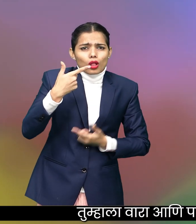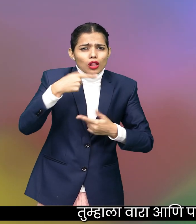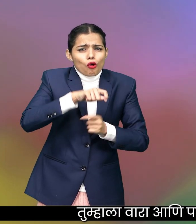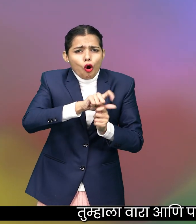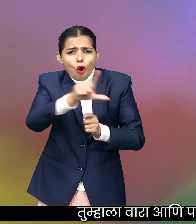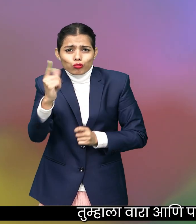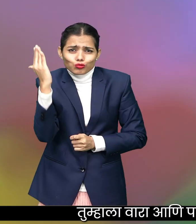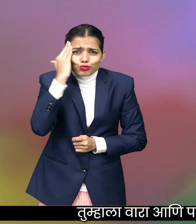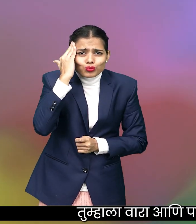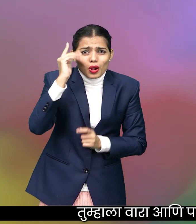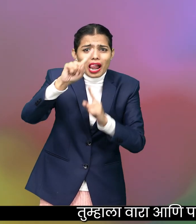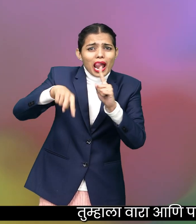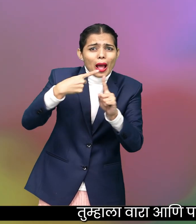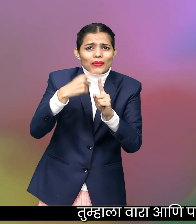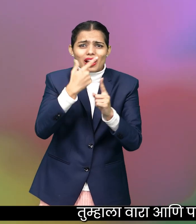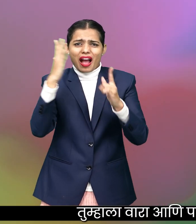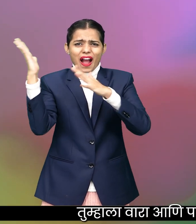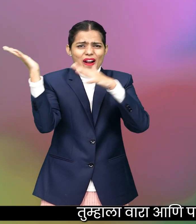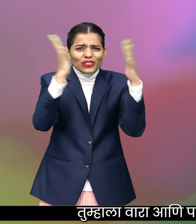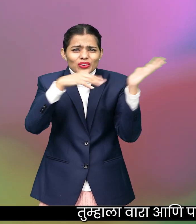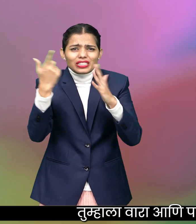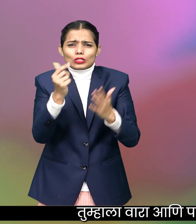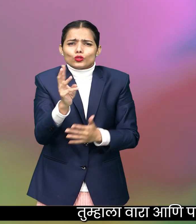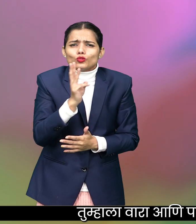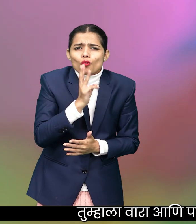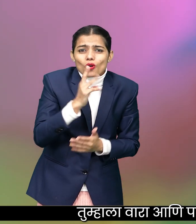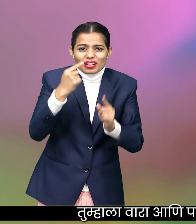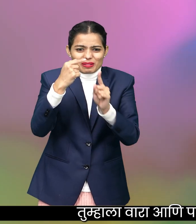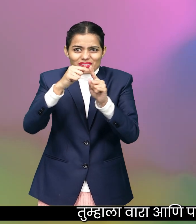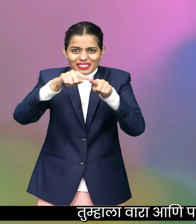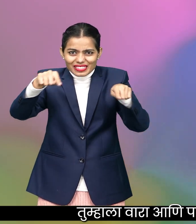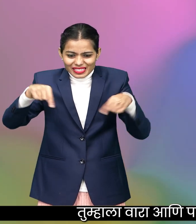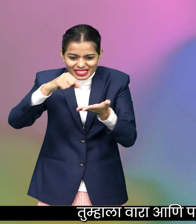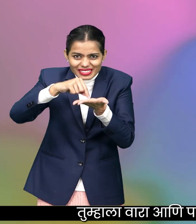तुम्हाला वारा आणि पाण्याच्या प्रवाहाबद्दल माहिती आहेच.